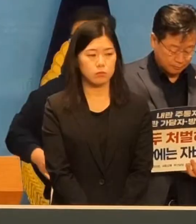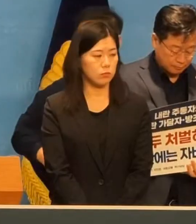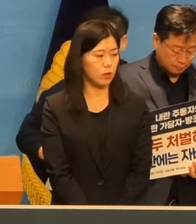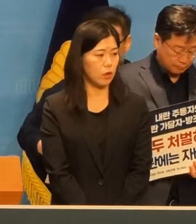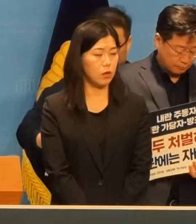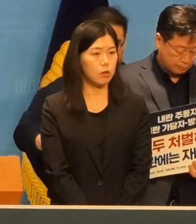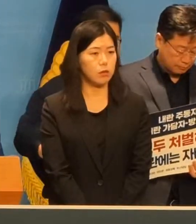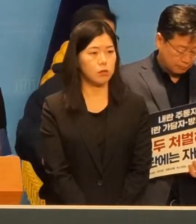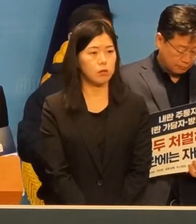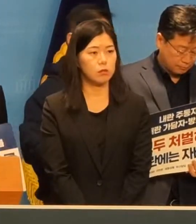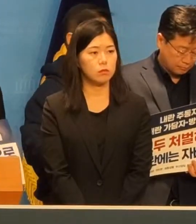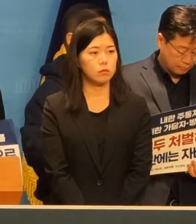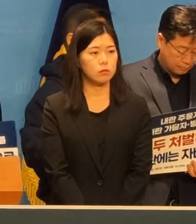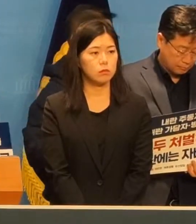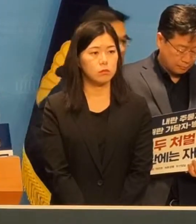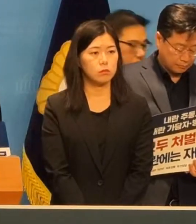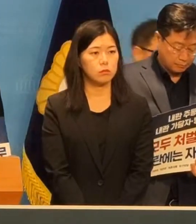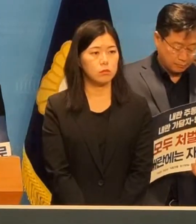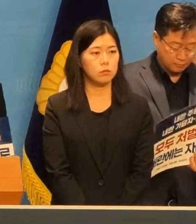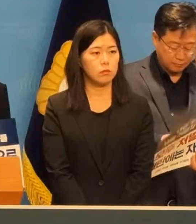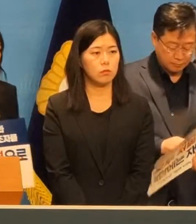당겨주세요.